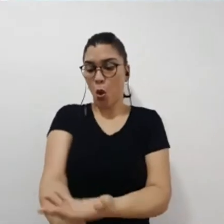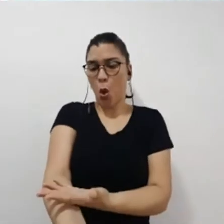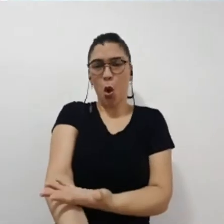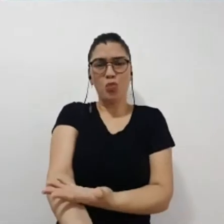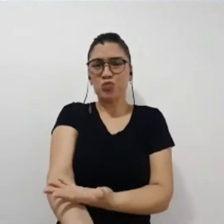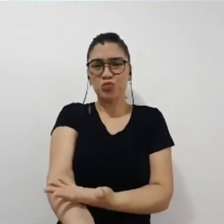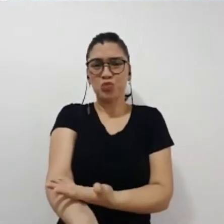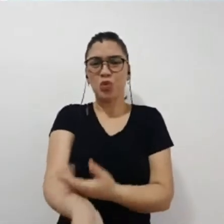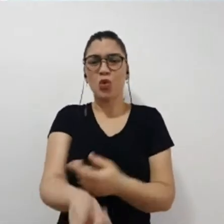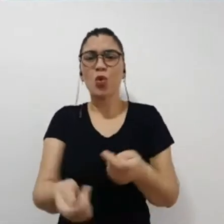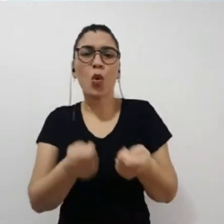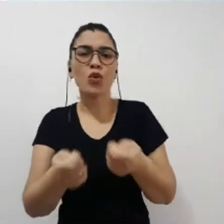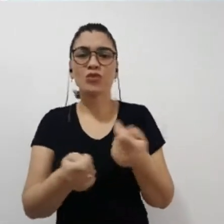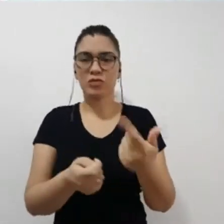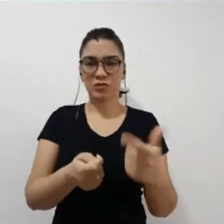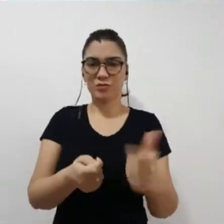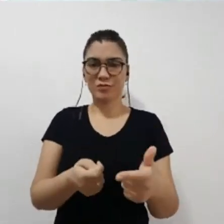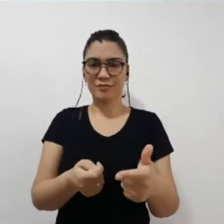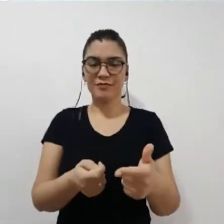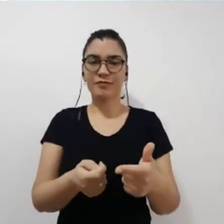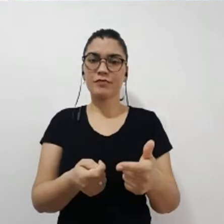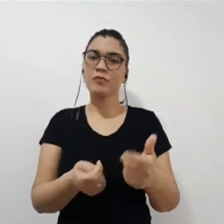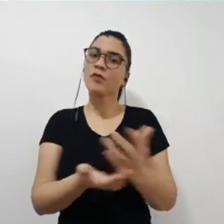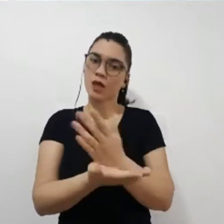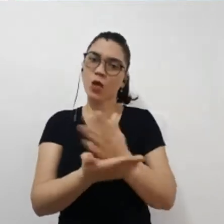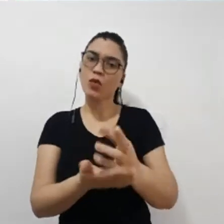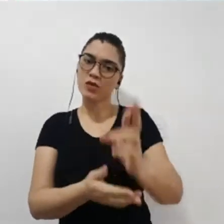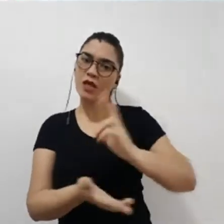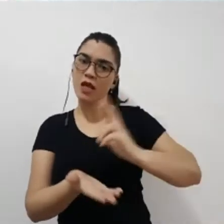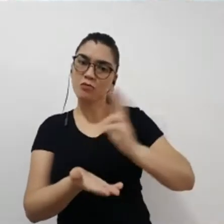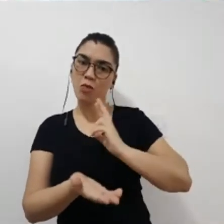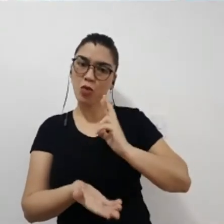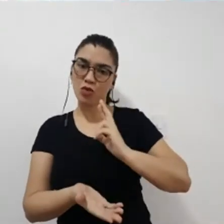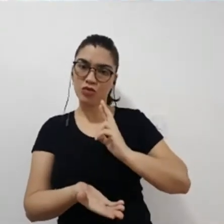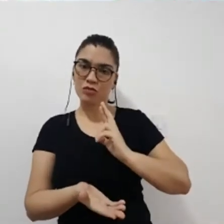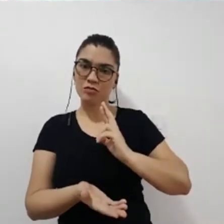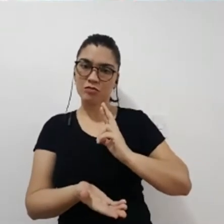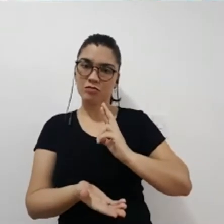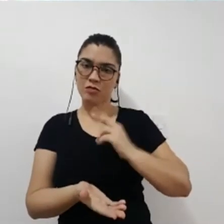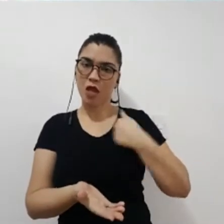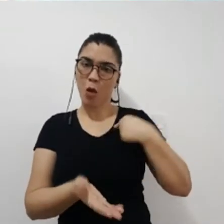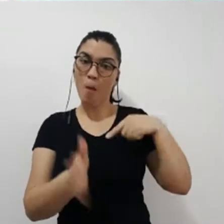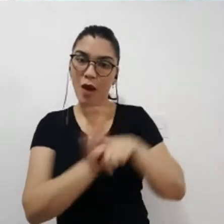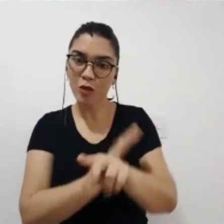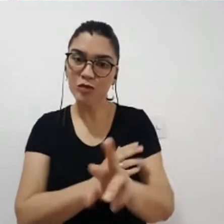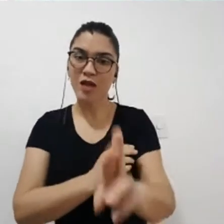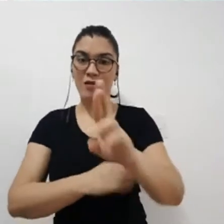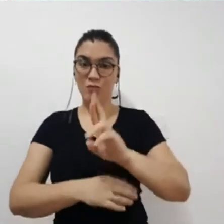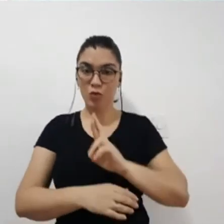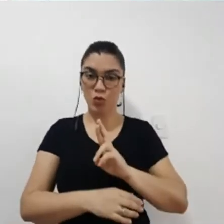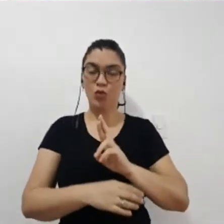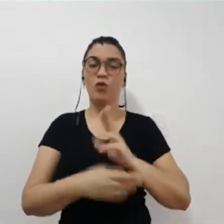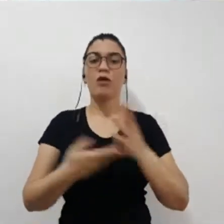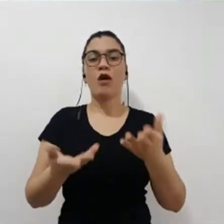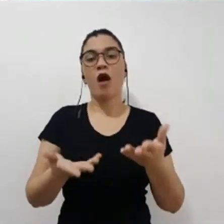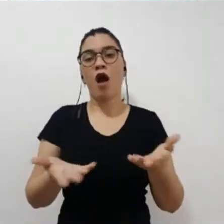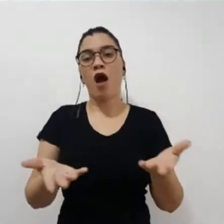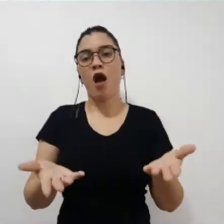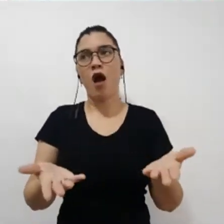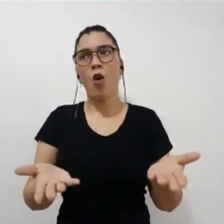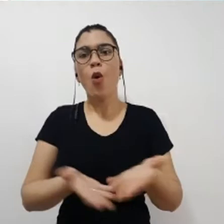respostas que os irmãos deram aqui no meu Instagram. E em cima disso eu refleti e pensei em trazer algo que